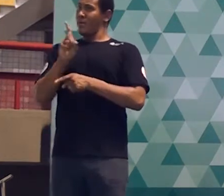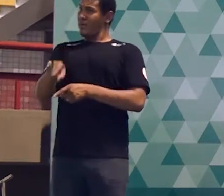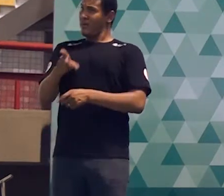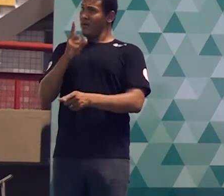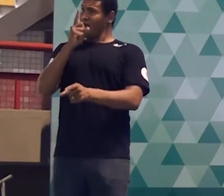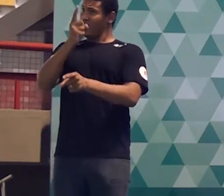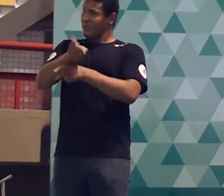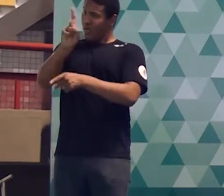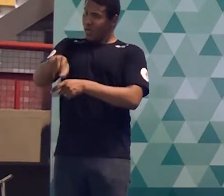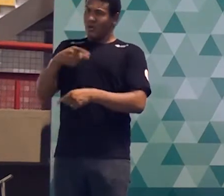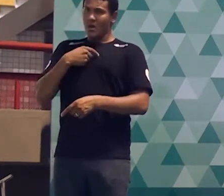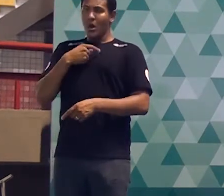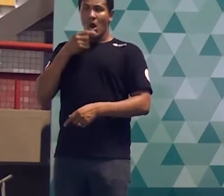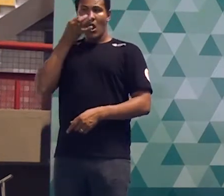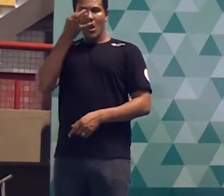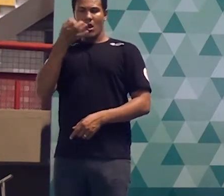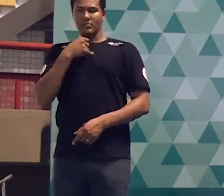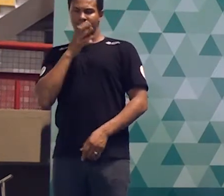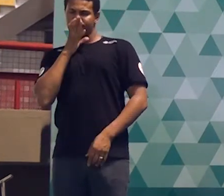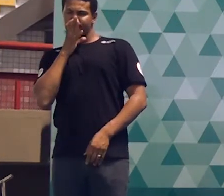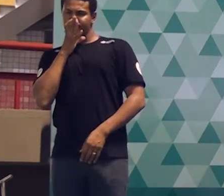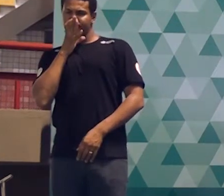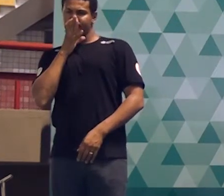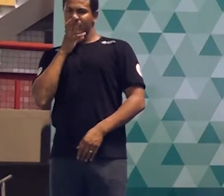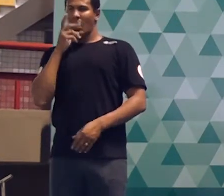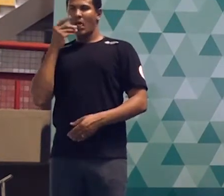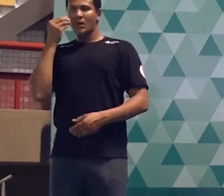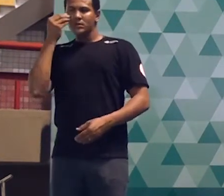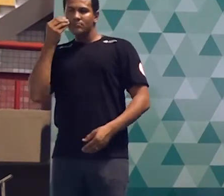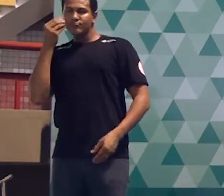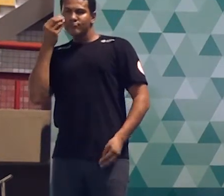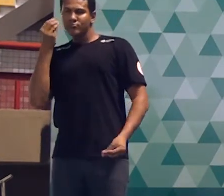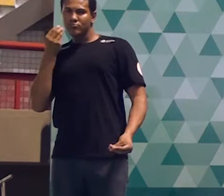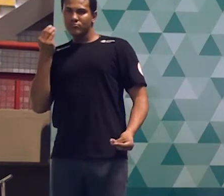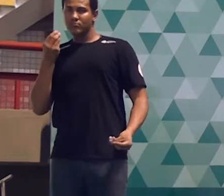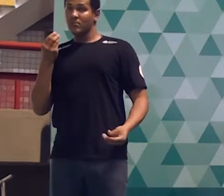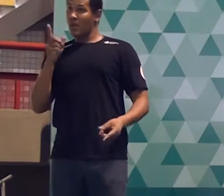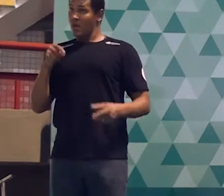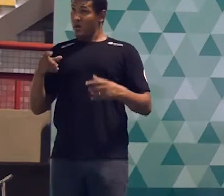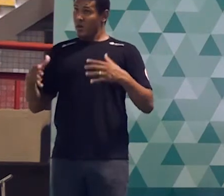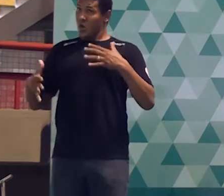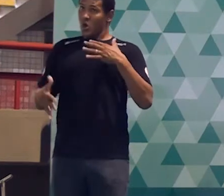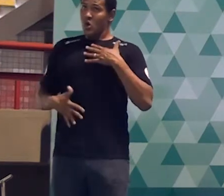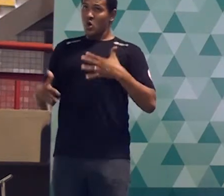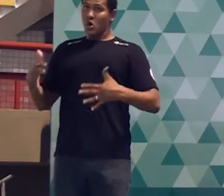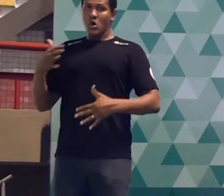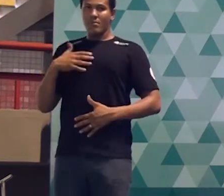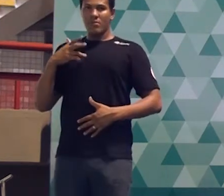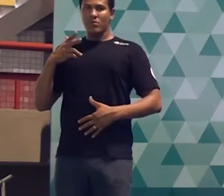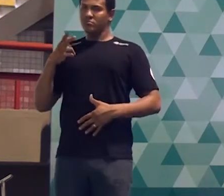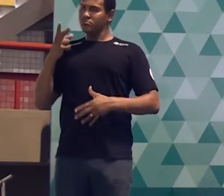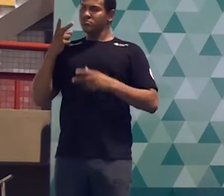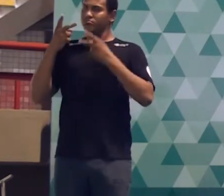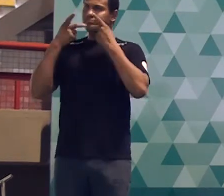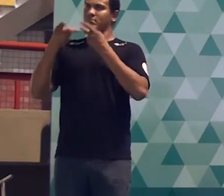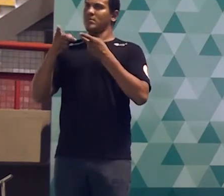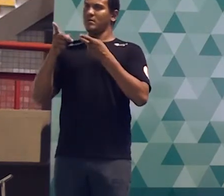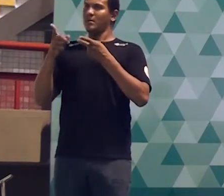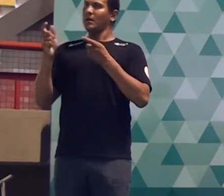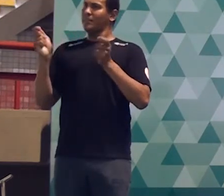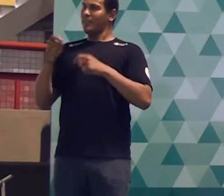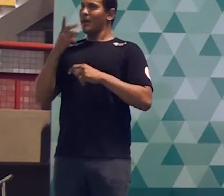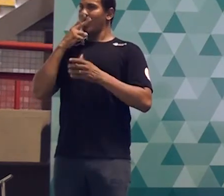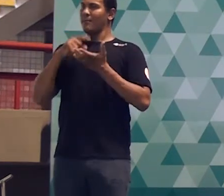da observação. Essa habilidade é para isso. É para dizer que o nosso corpo, ele fala, ele entrega a